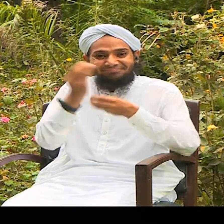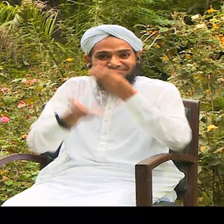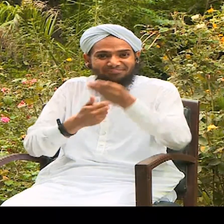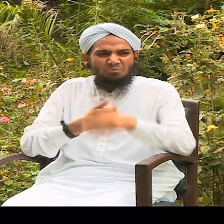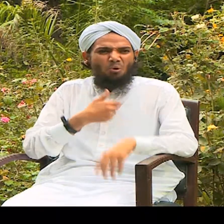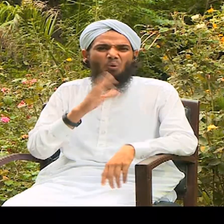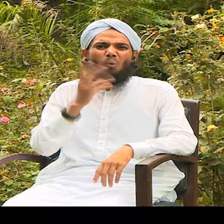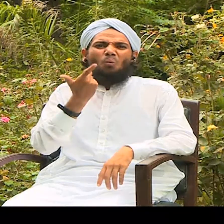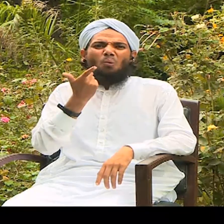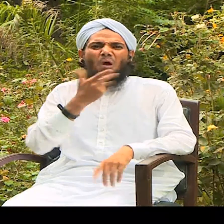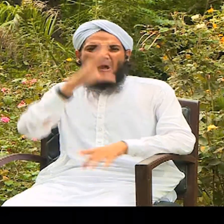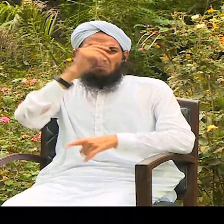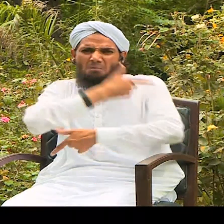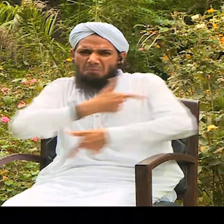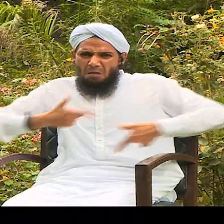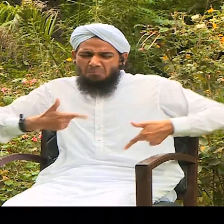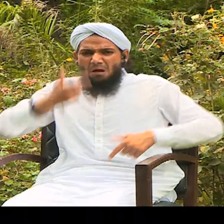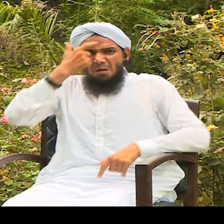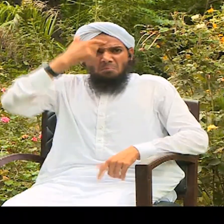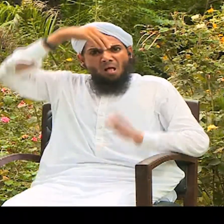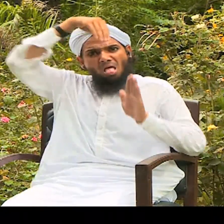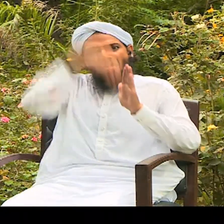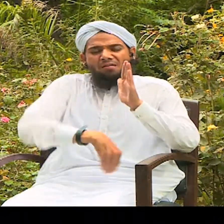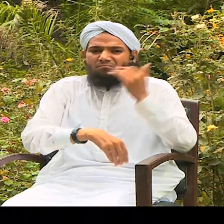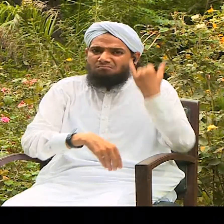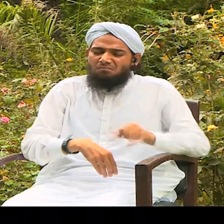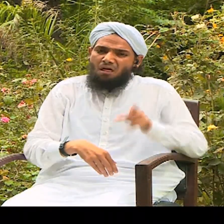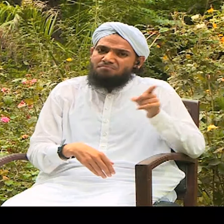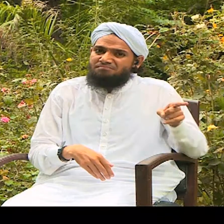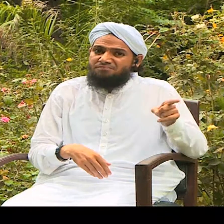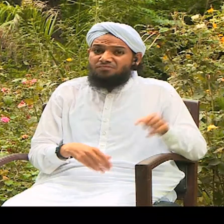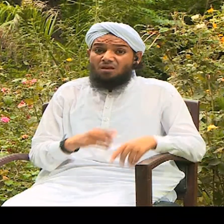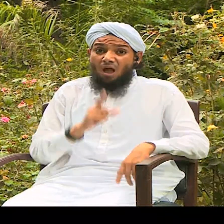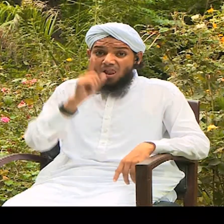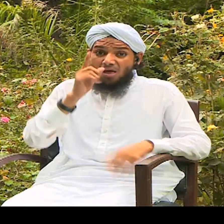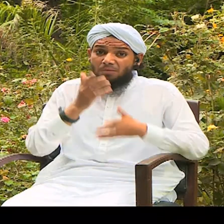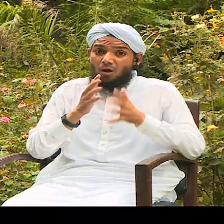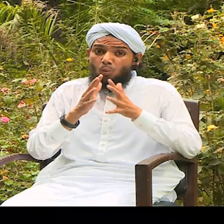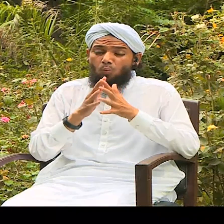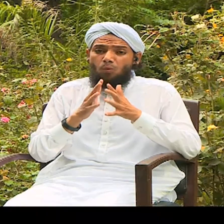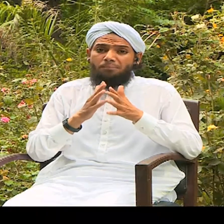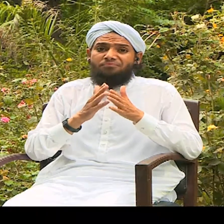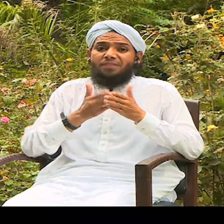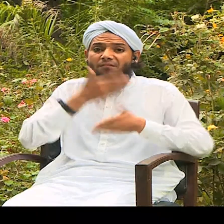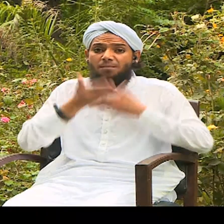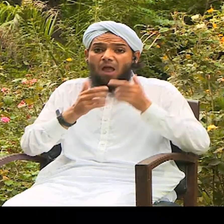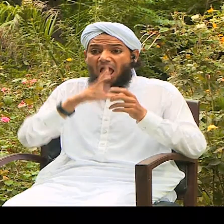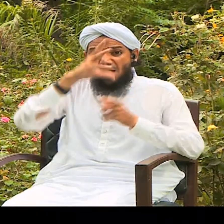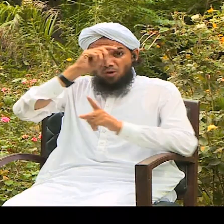نصیب ماں باپ کو ناراض کرتا ہے اس کے لیے بربادی ہے۔ اللہ پاک نے والدین کے ساتھ حسن سلوک کا